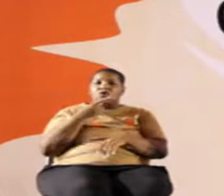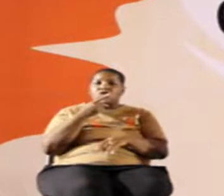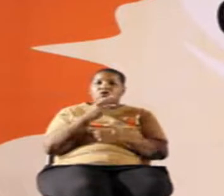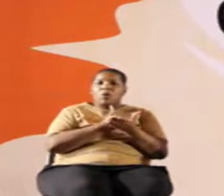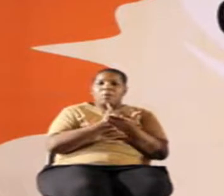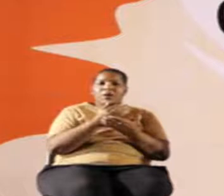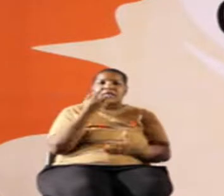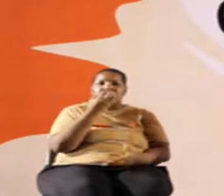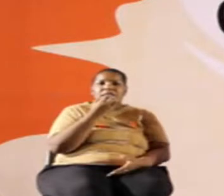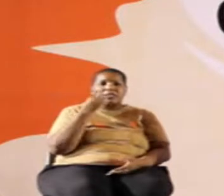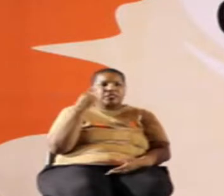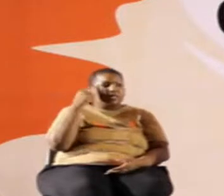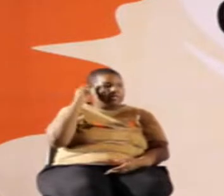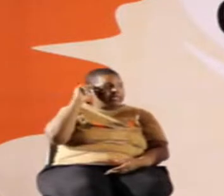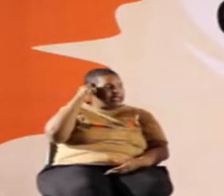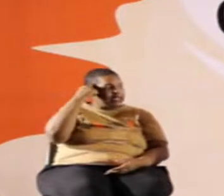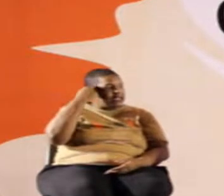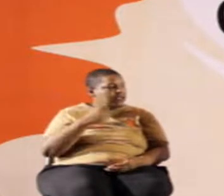e sua importância. Bom...